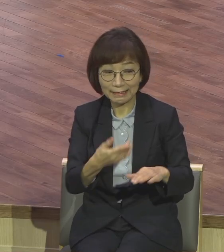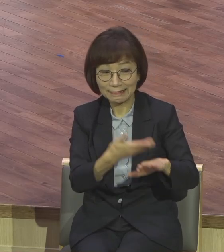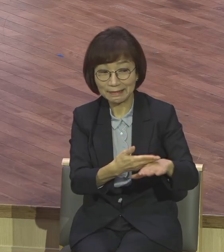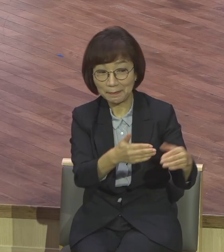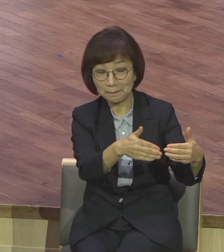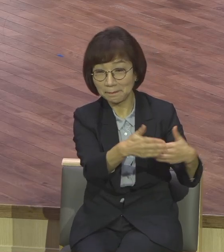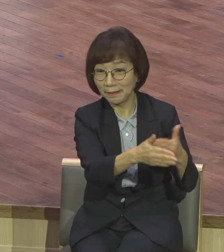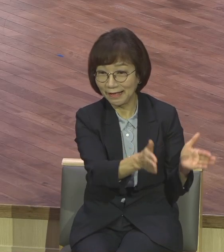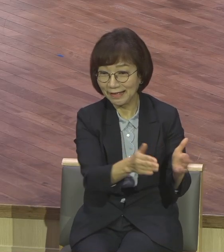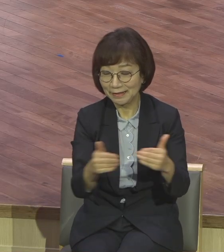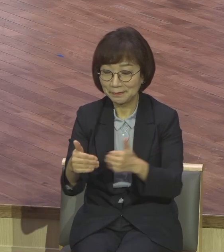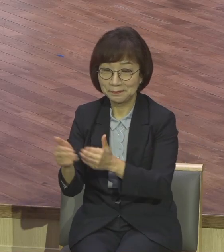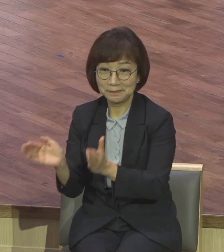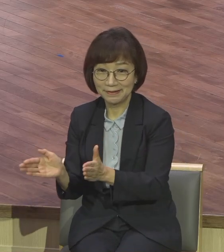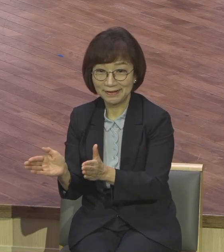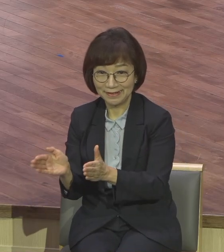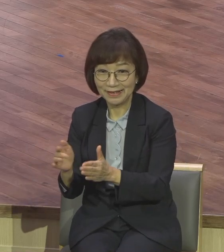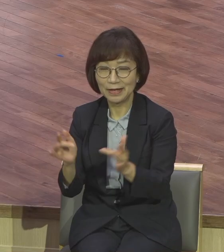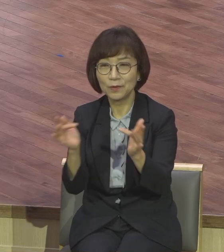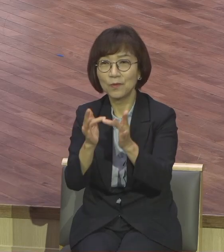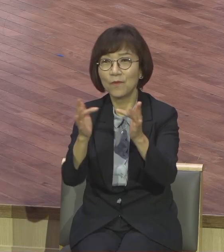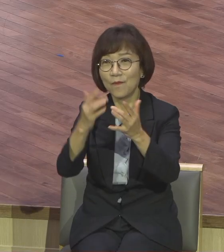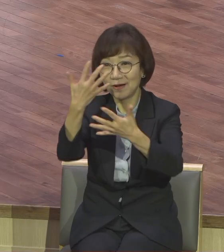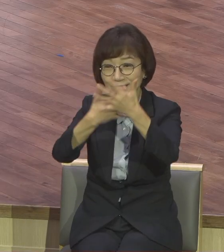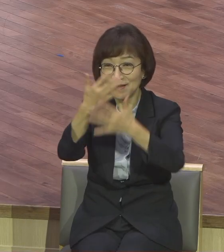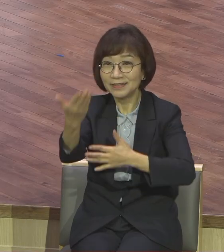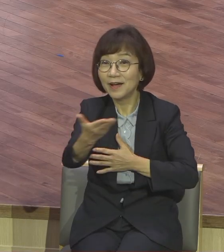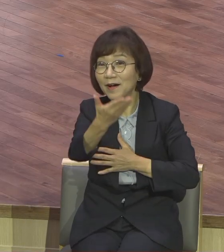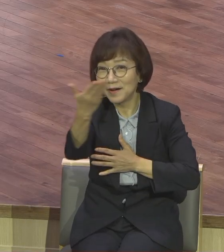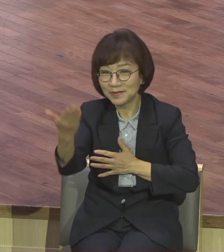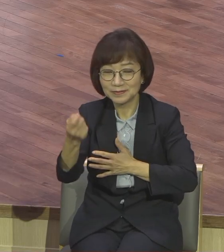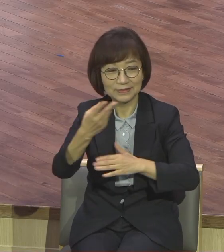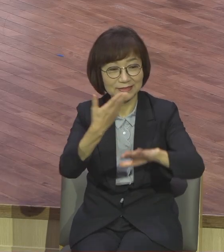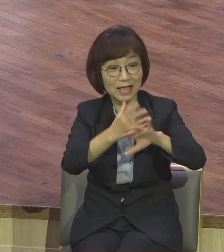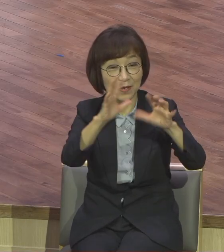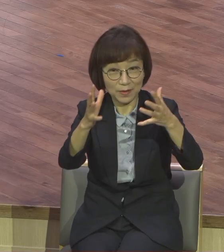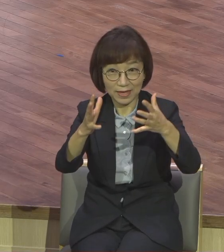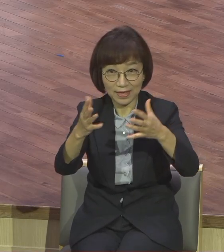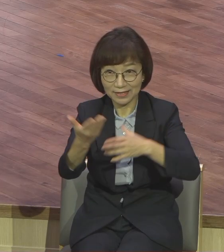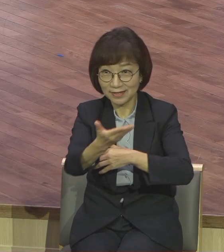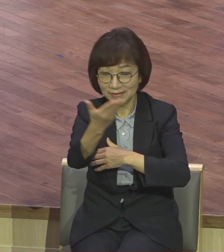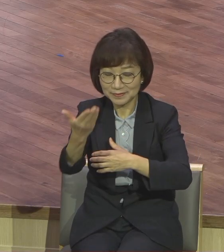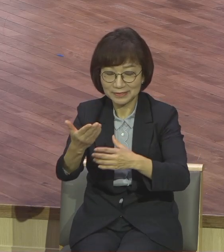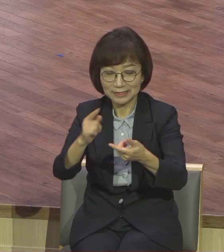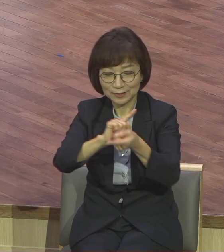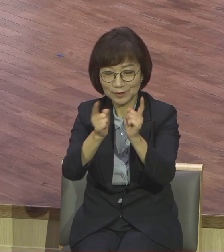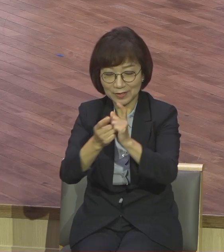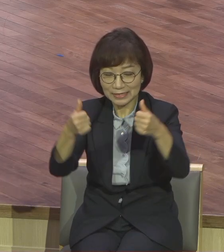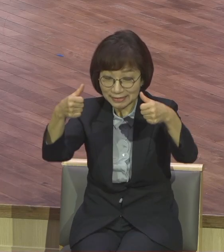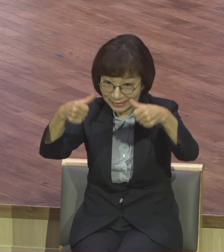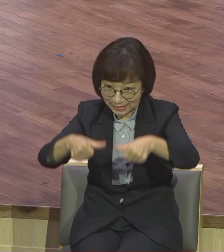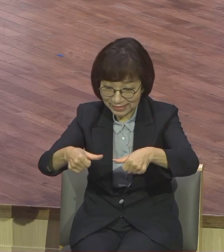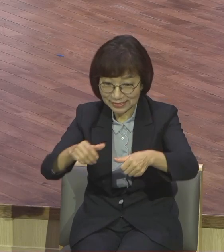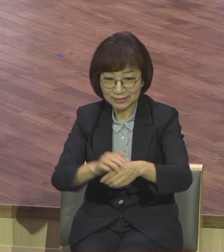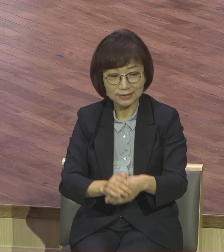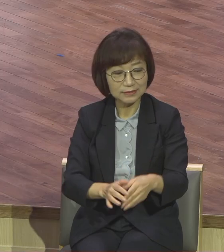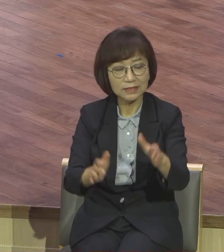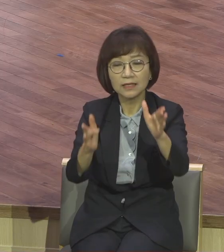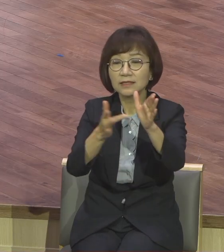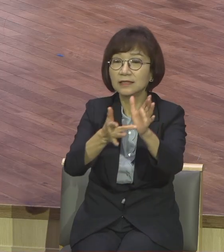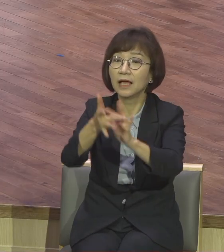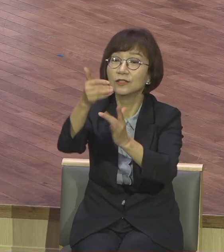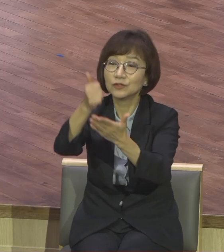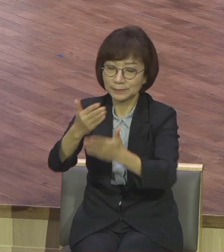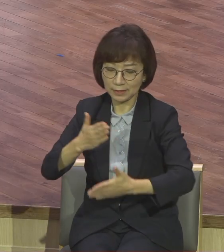원리스홀, 비전홀, 또 우리 온라인 예배드리는 모든 성도들, 해외 성도들 같이 서로 인사합시다. 예수님은